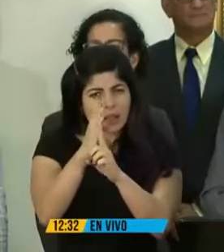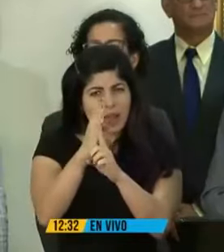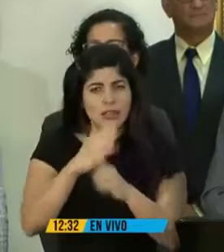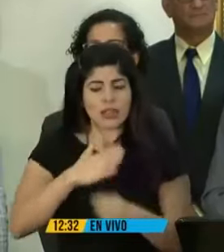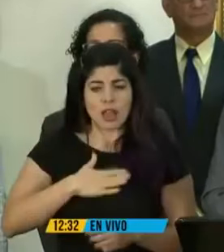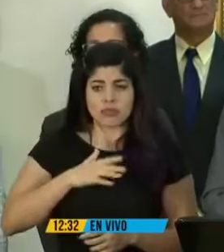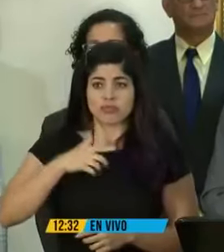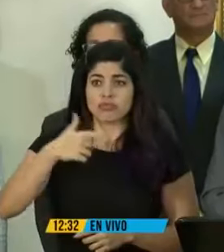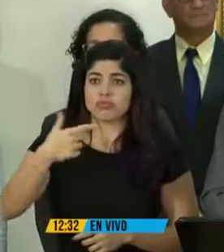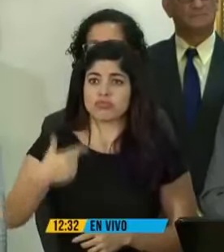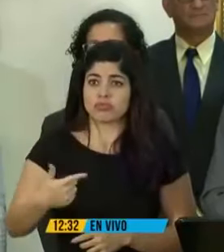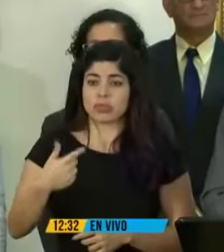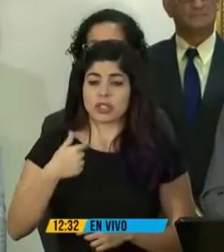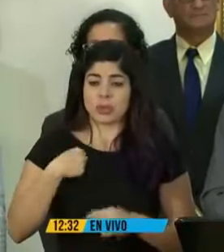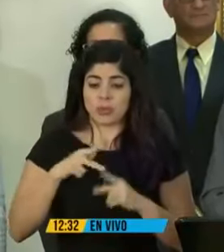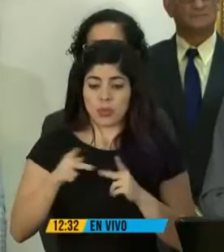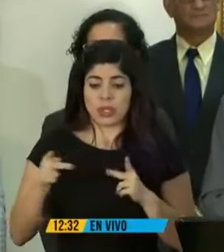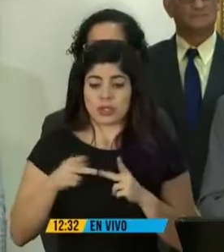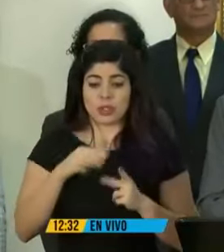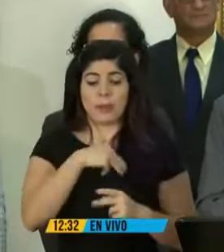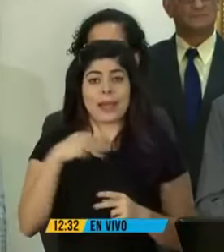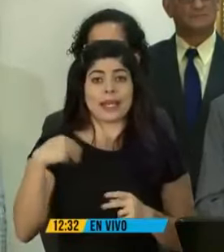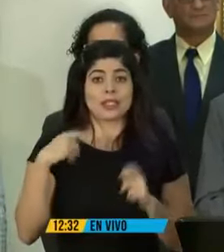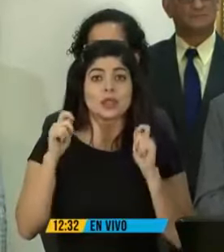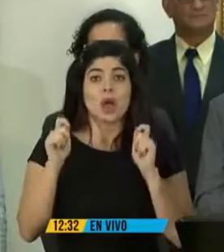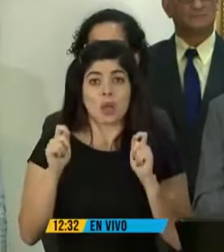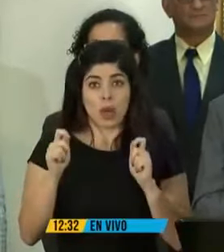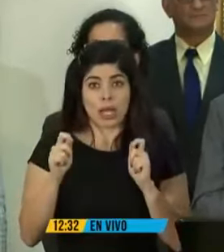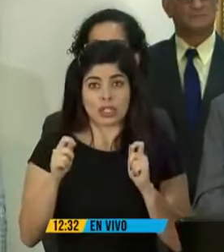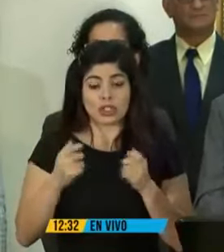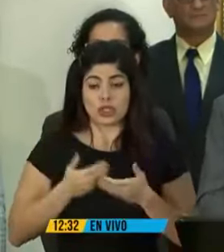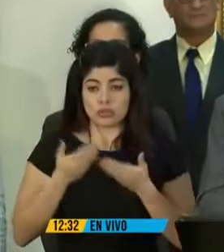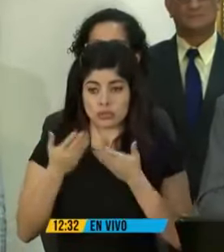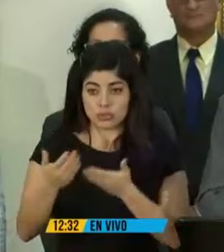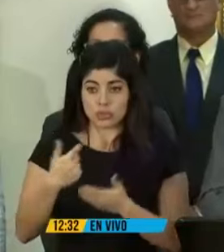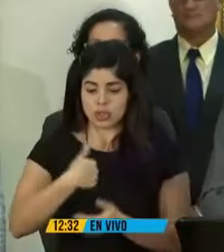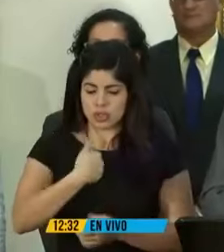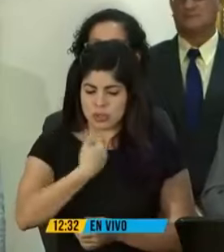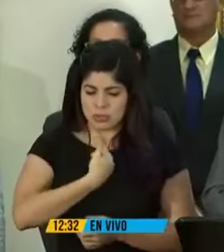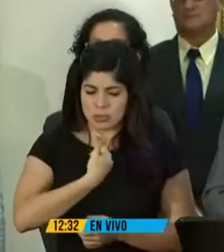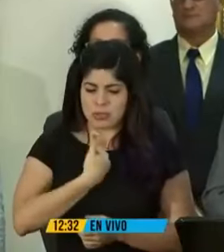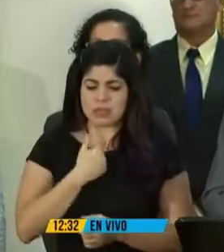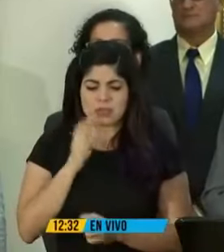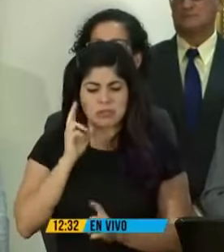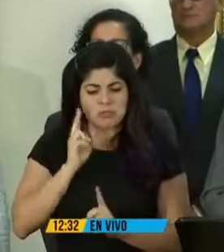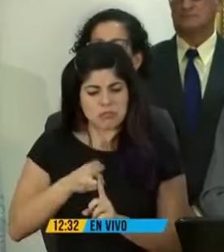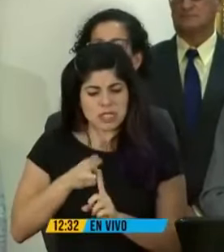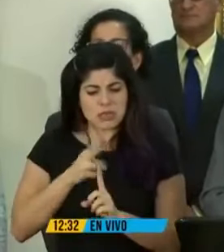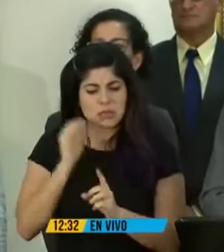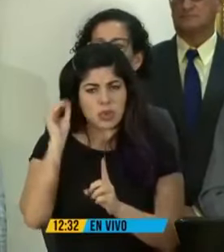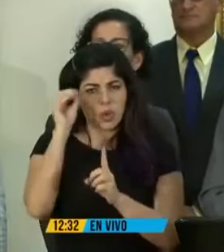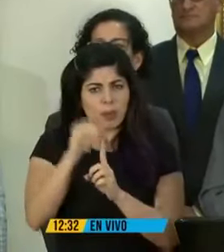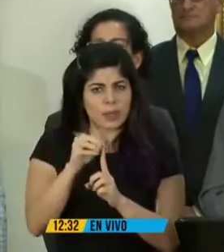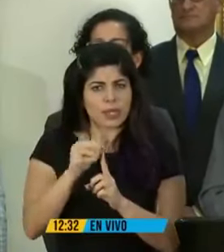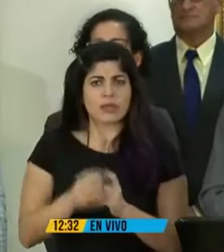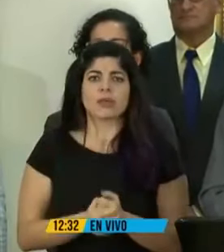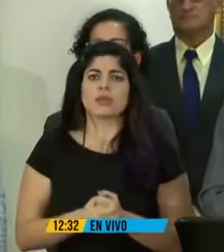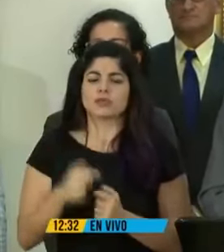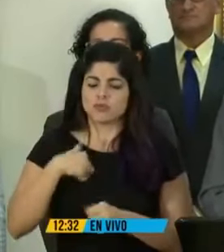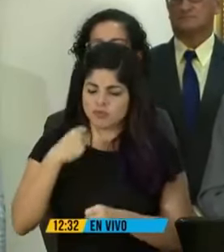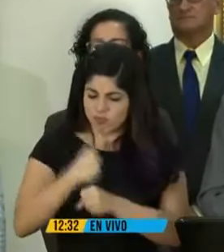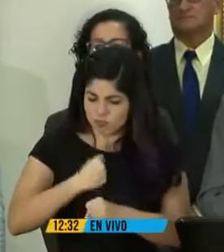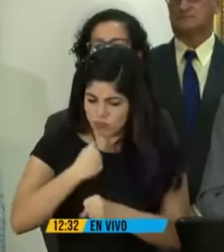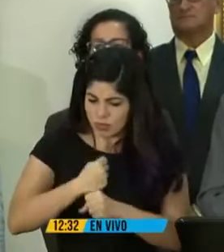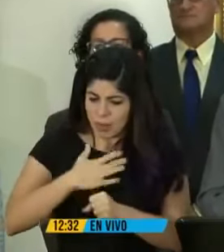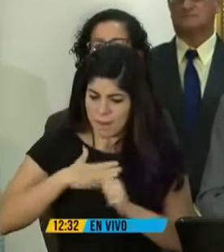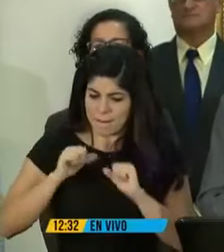el mandato designado como ministro de Educación, me planteo exactamente los mismos propósitos. Operar en